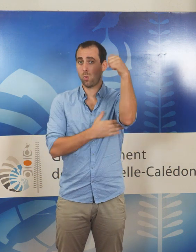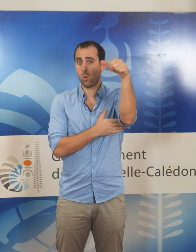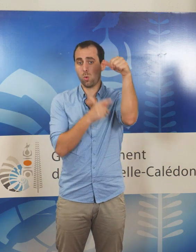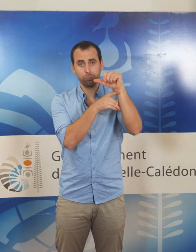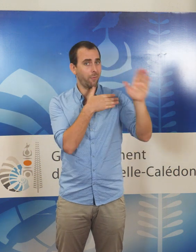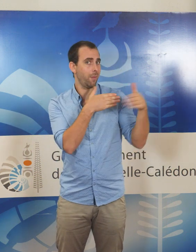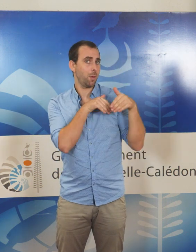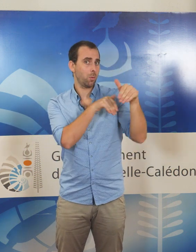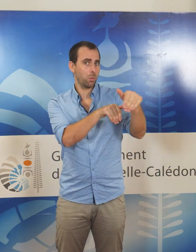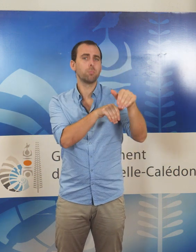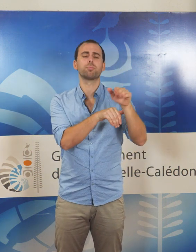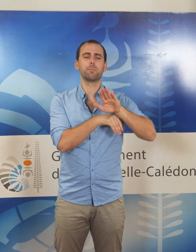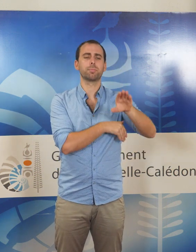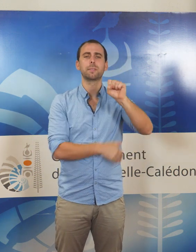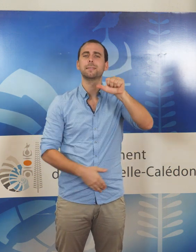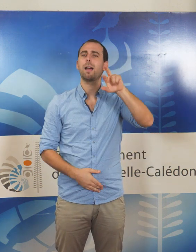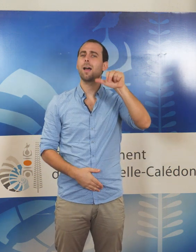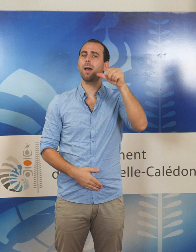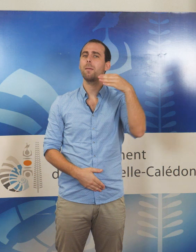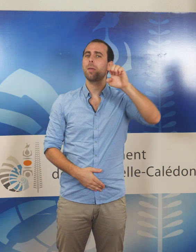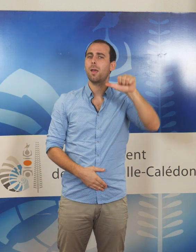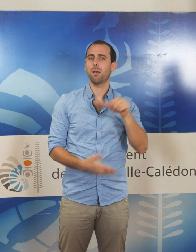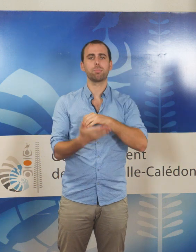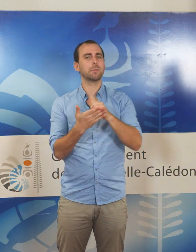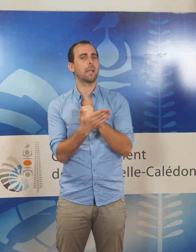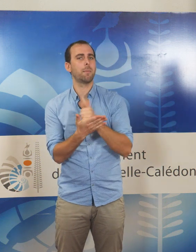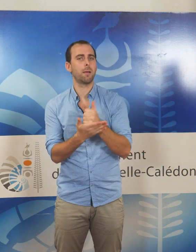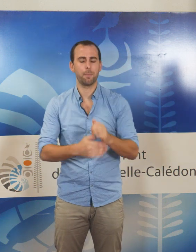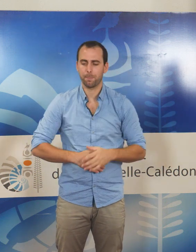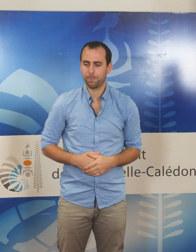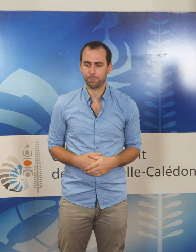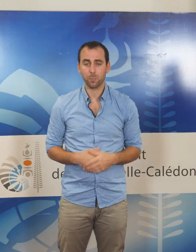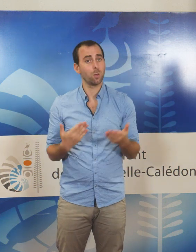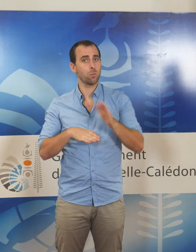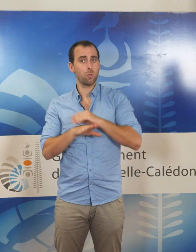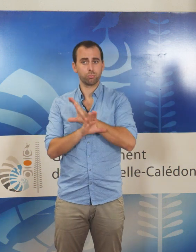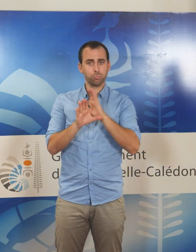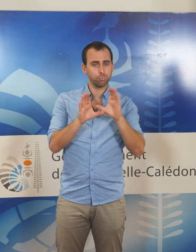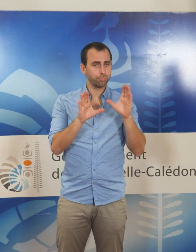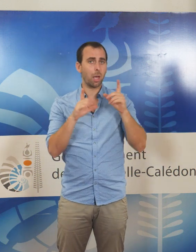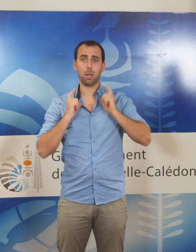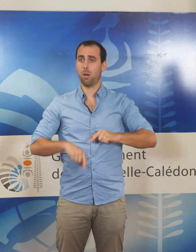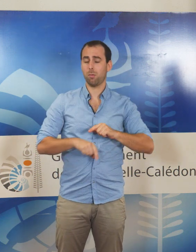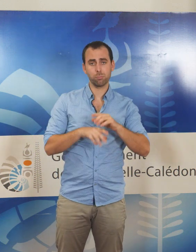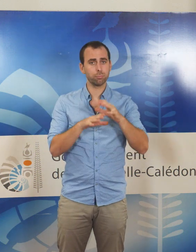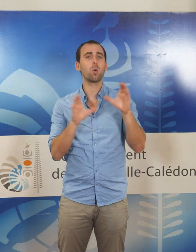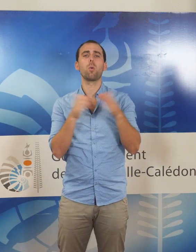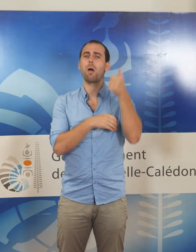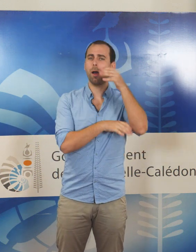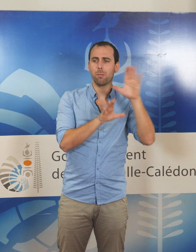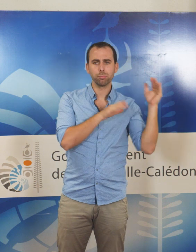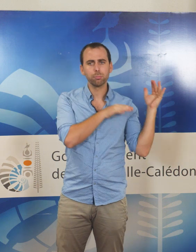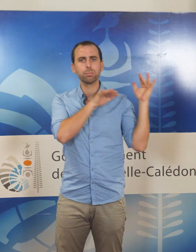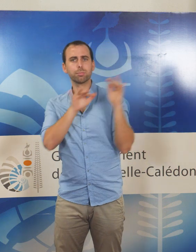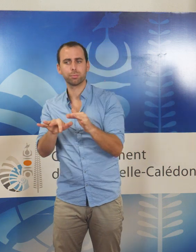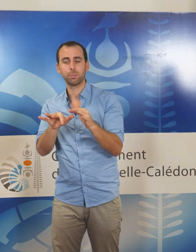fermée, celle de Saraméa. Et sur les 10 000 élèves attendus, donc soit le groupe 1 qui devait prendre la classe cette